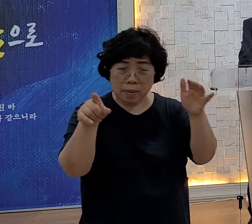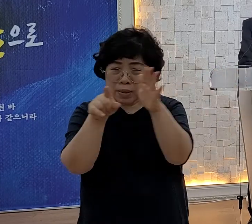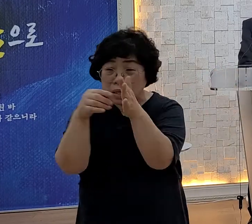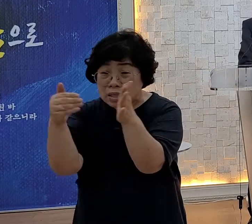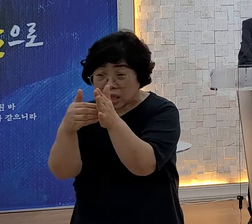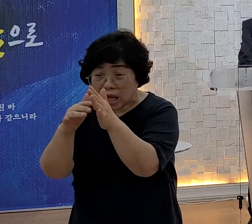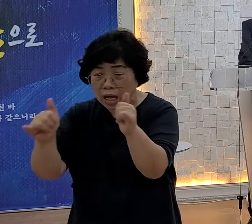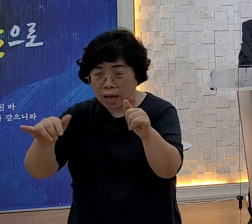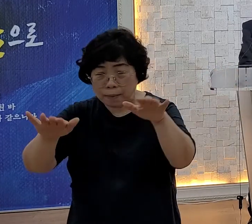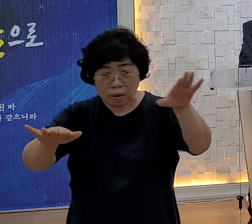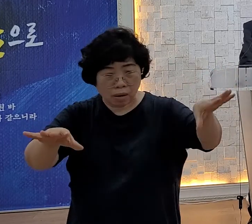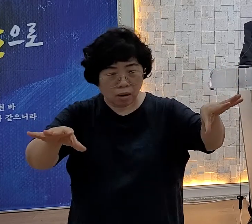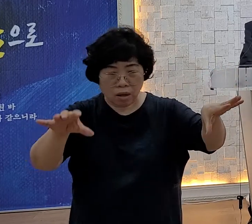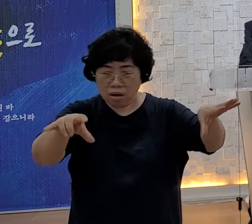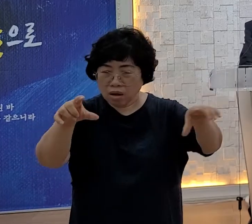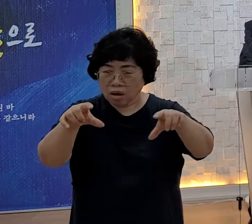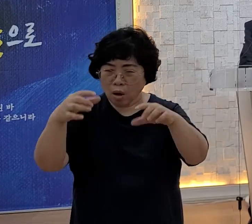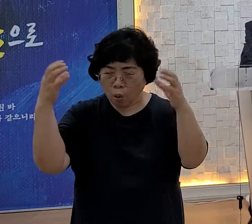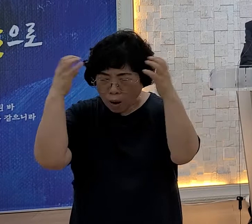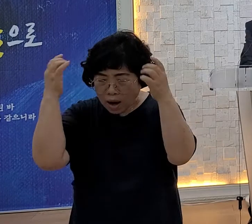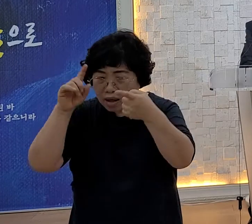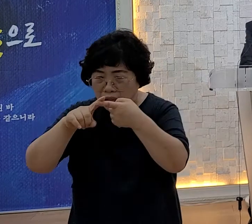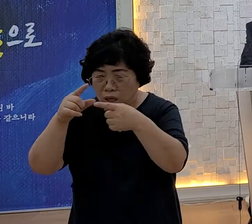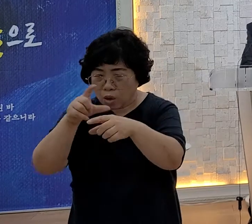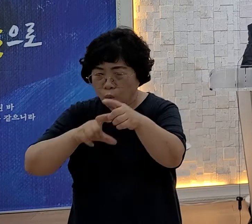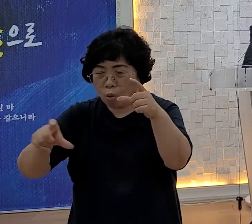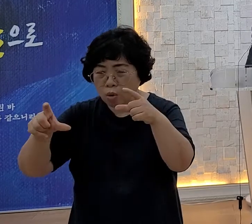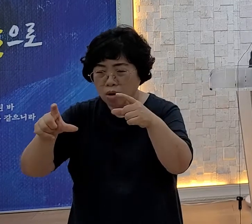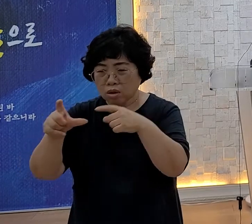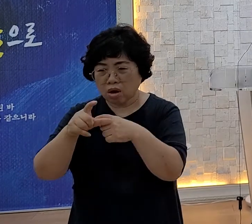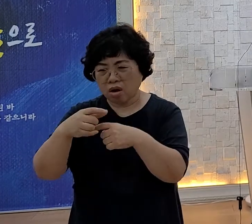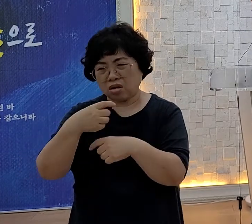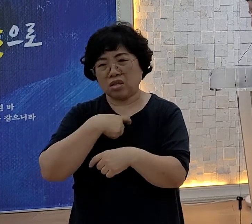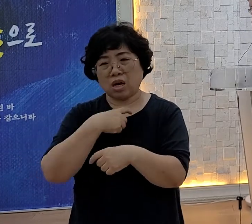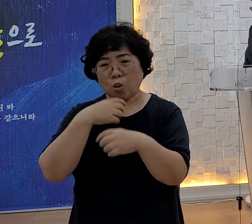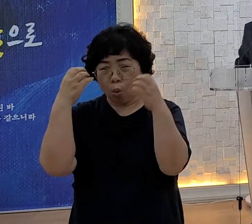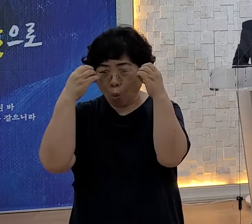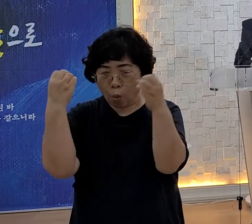잘못 잡으면 더 아프다는 거예요. 왜냐?